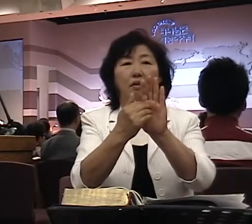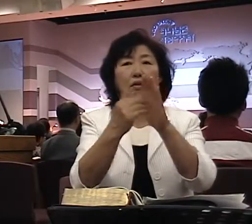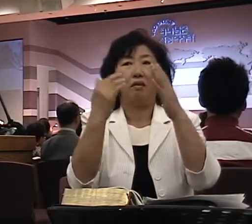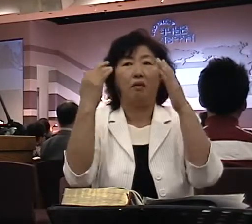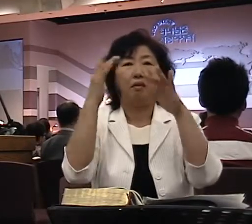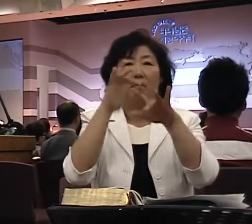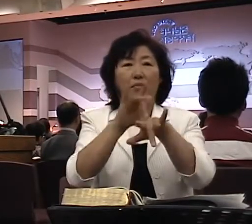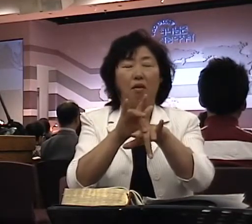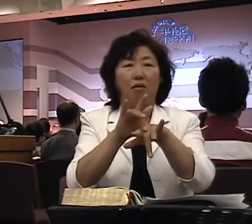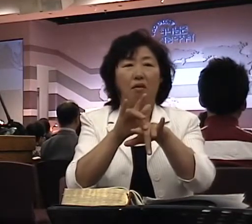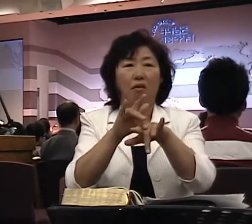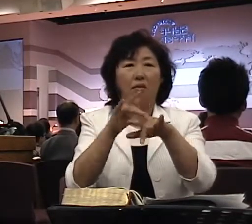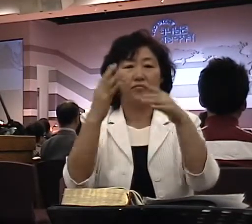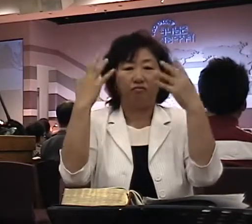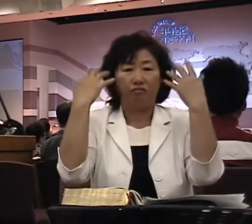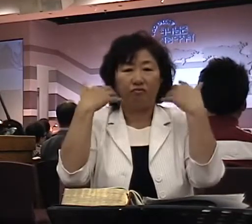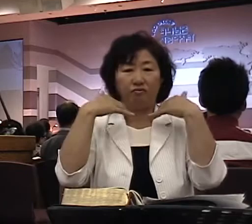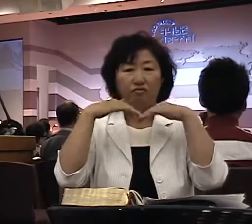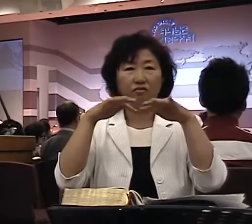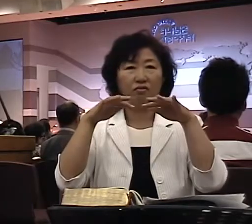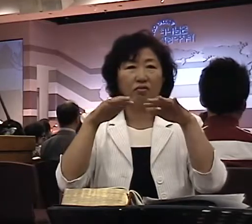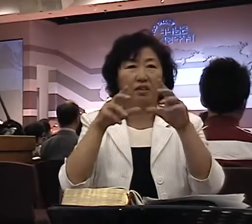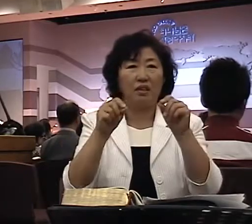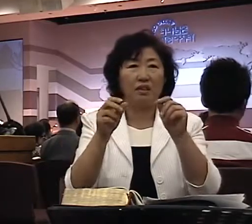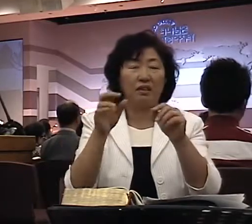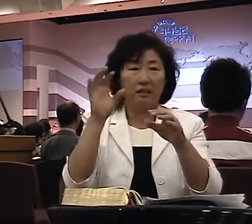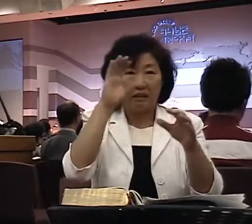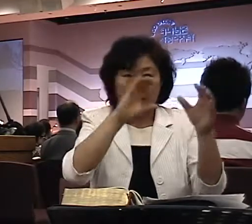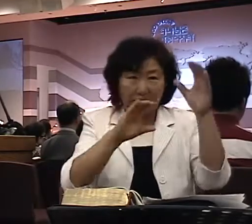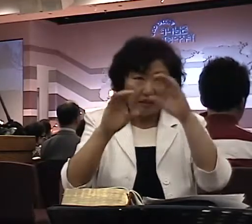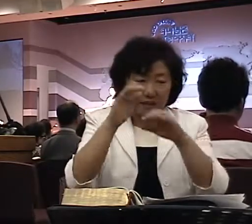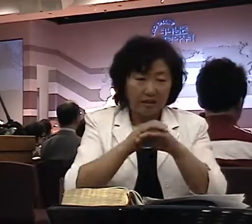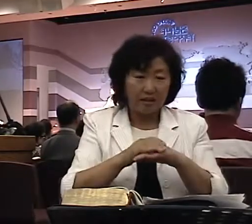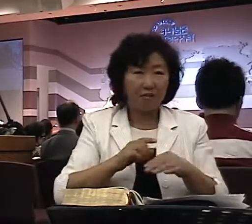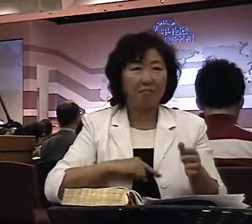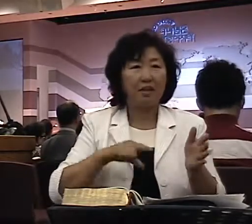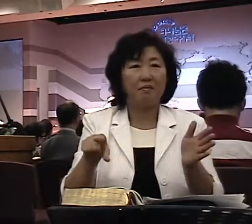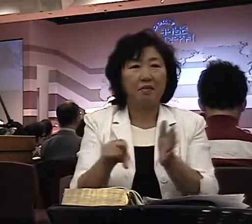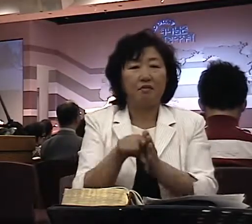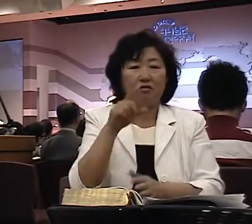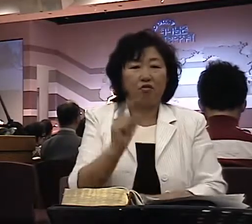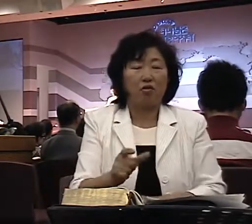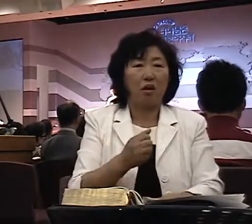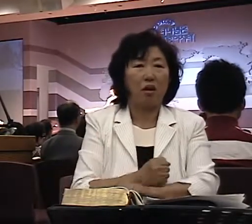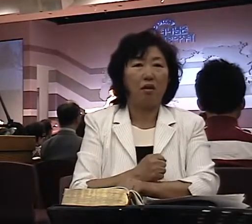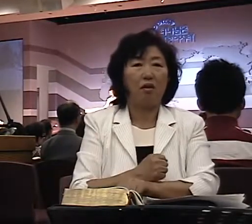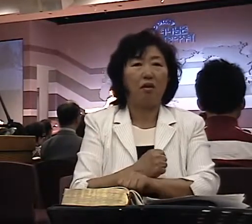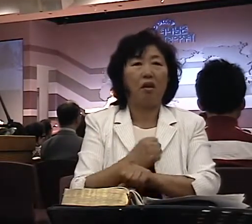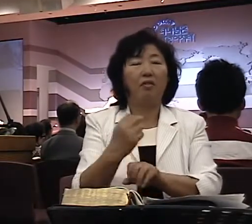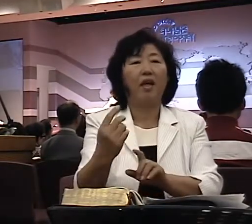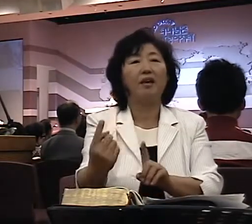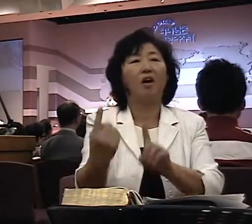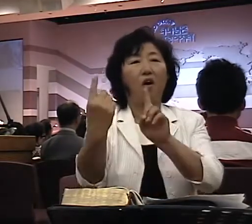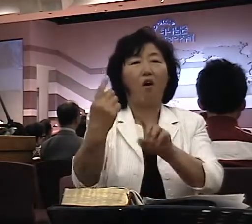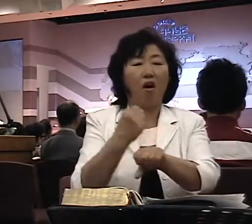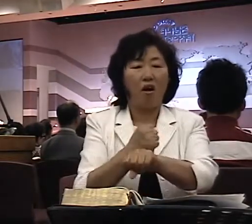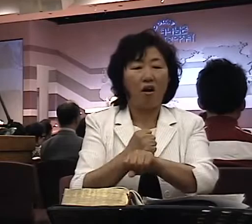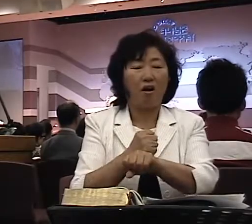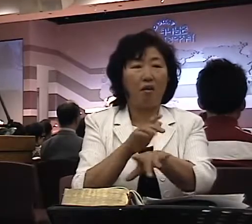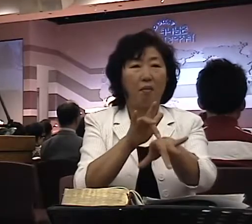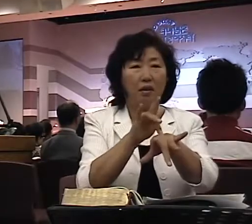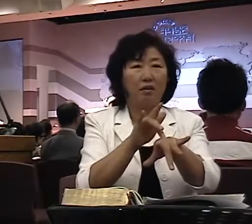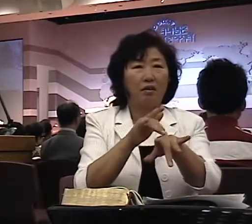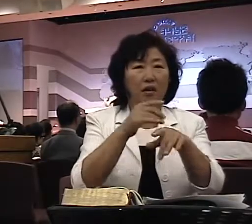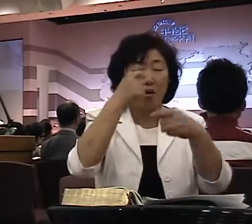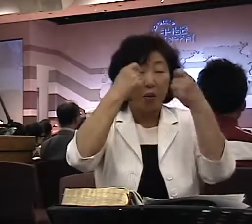두루다니며 삼킬 자를 찾나니 너희는 믿음을 굳게 하여 저를 대적하라고 말씀하십니다. 예, 그렇습니다. 마귀는